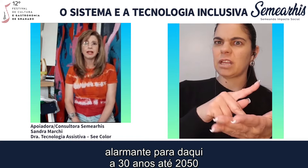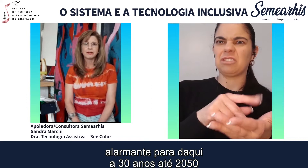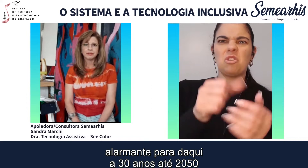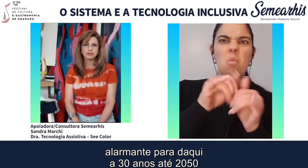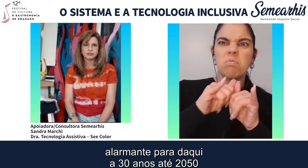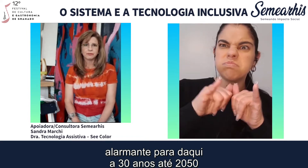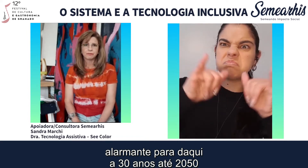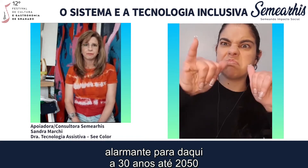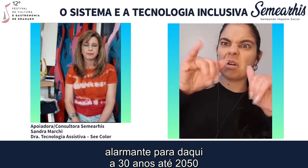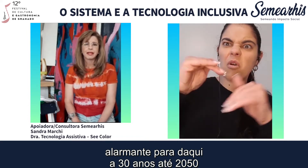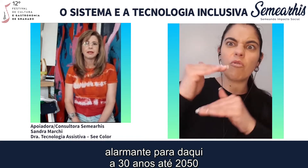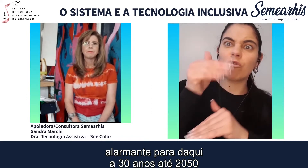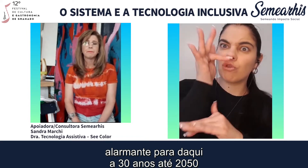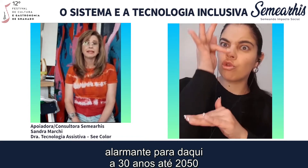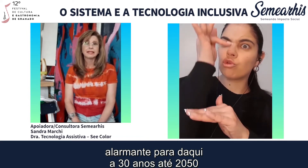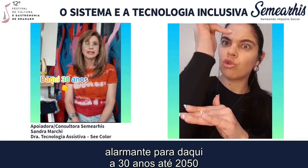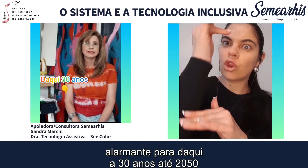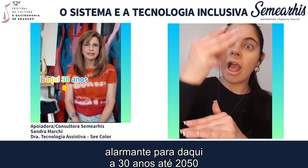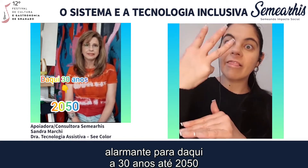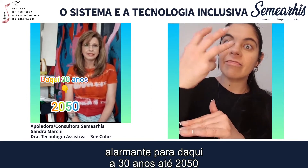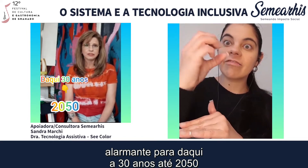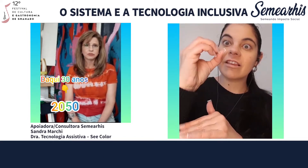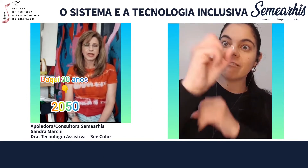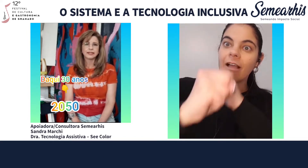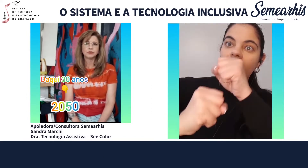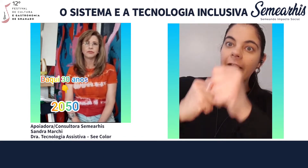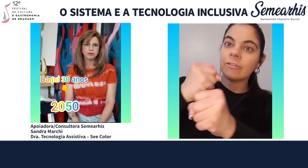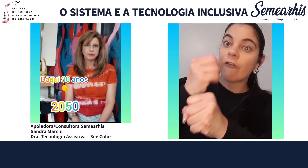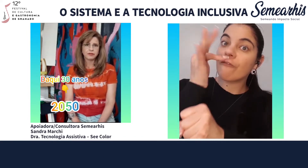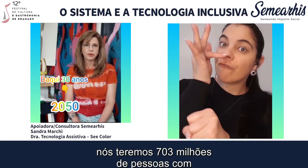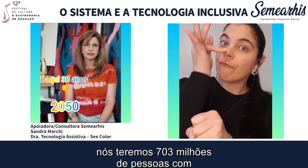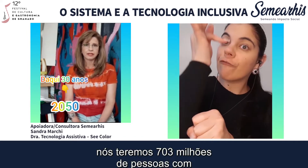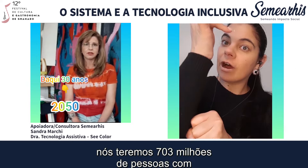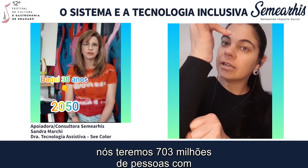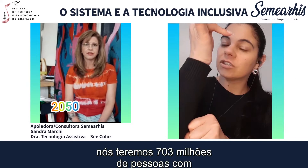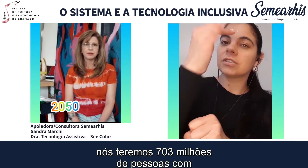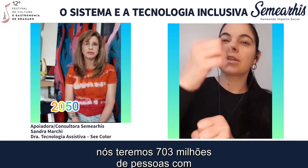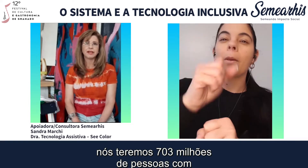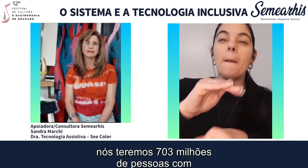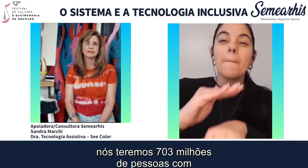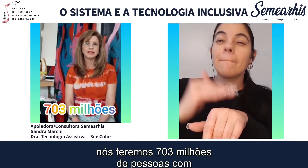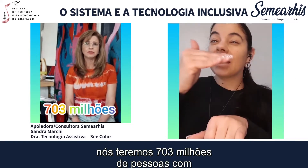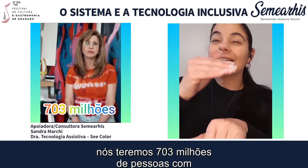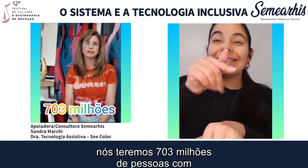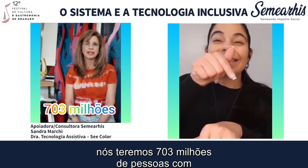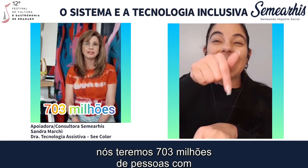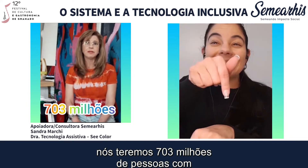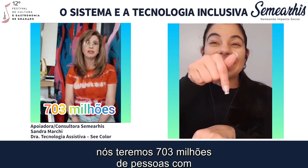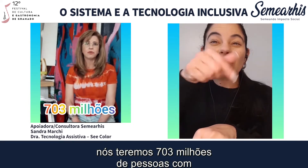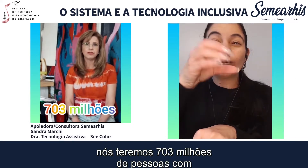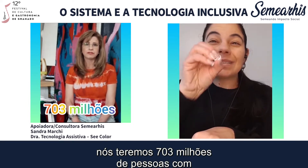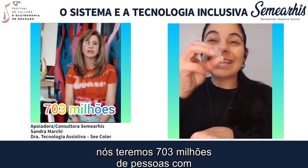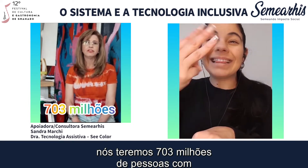projeção alarmante. Para daqui a 30 anos, até 2050, nós teremos